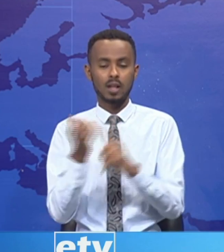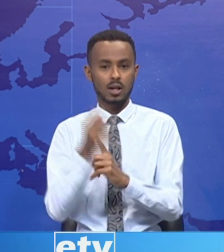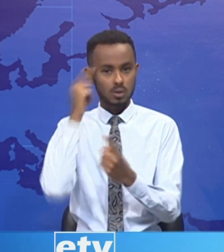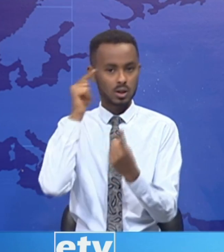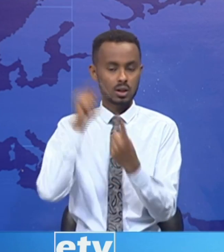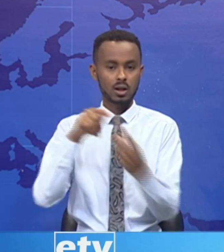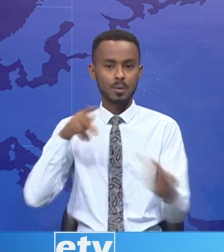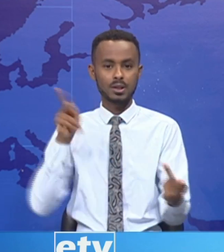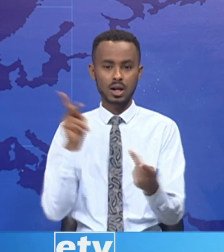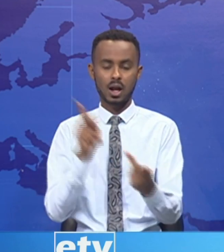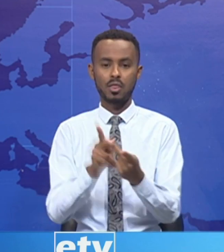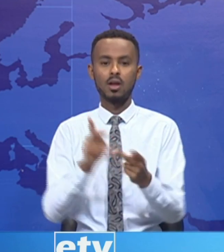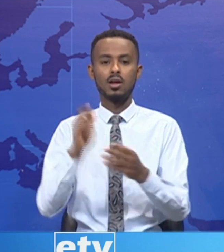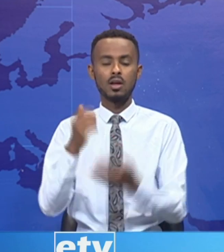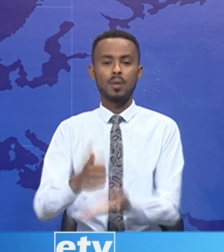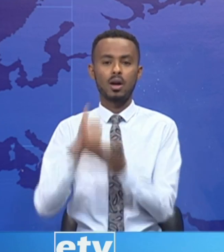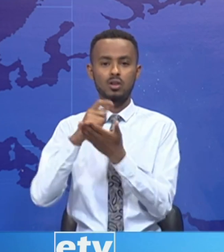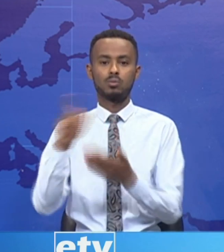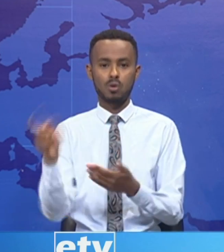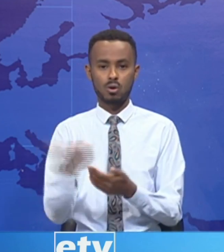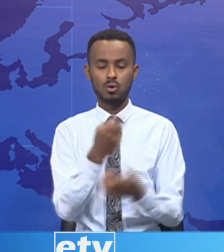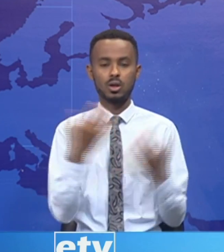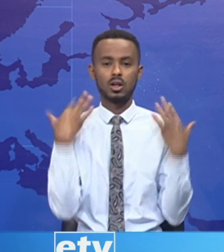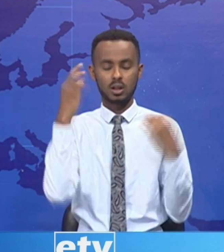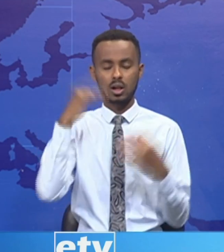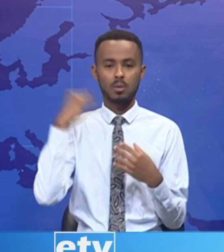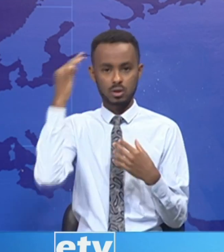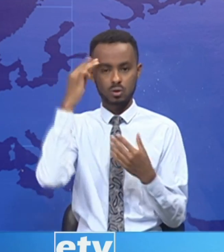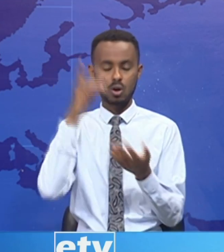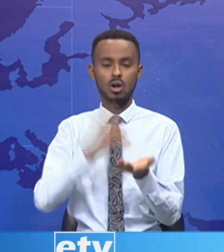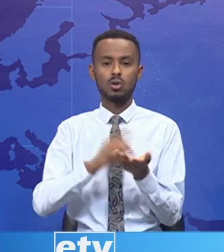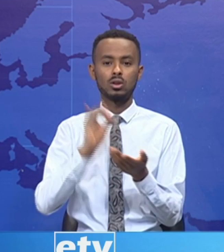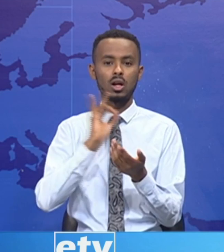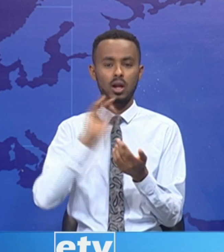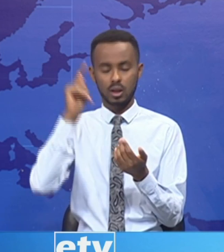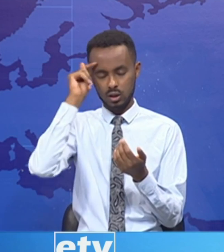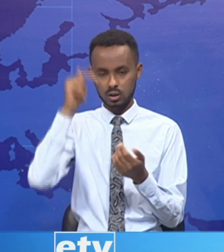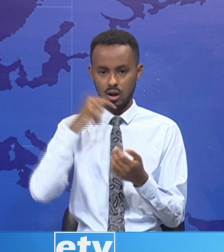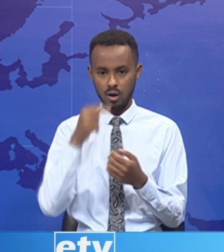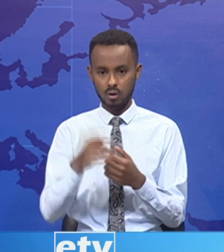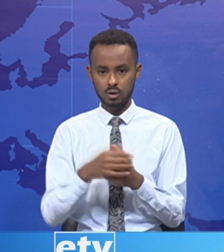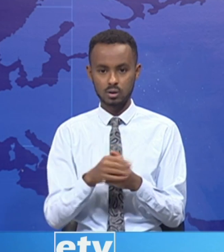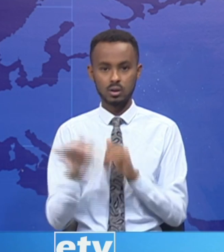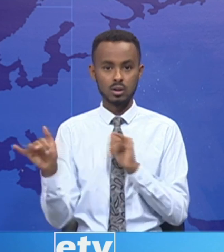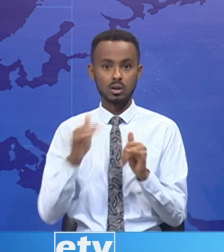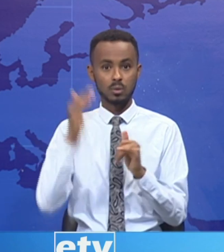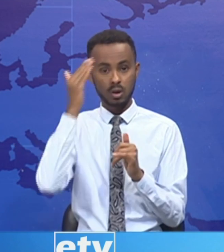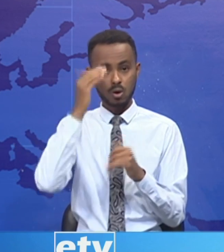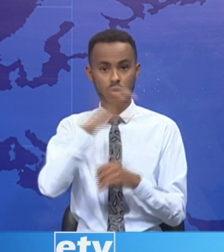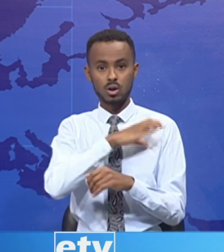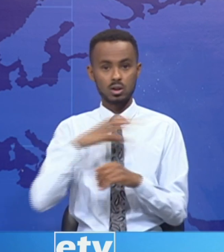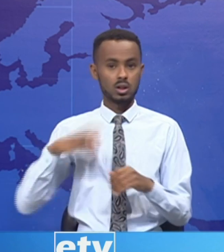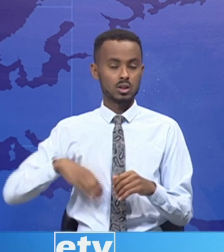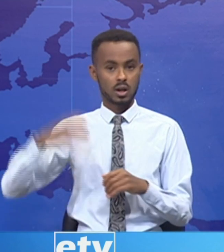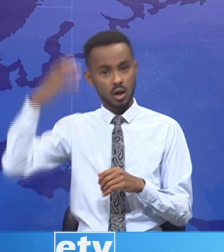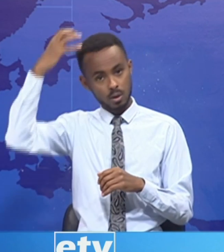እቅድ ለማሳካት የሚያግዝ መሆኑንም የጤና ሚኒስትሯ ዶክተር ሊያ ታደሰ ተናግረዋል። እንደሚታወቀው የቻይና መንግስት